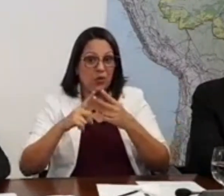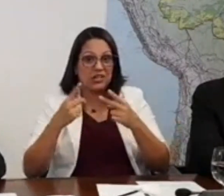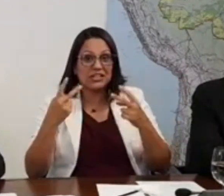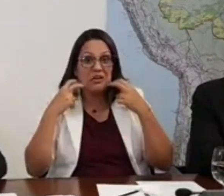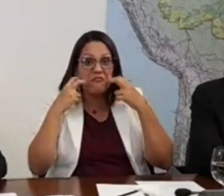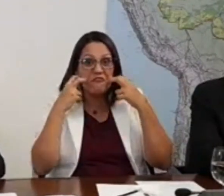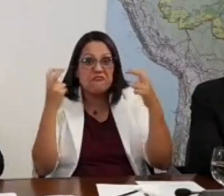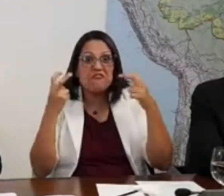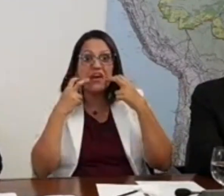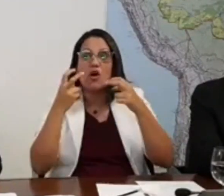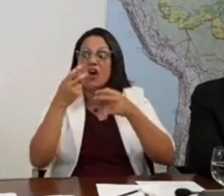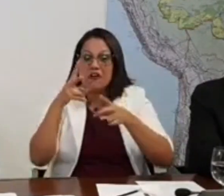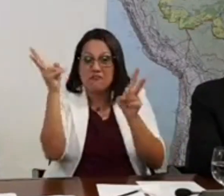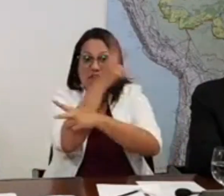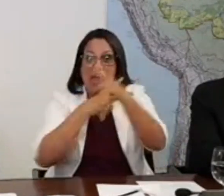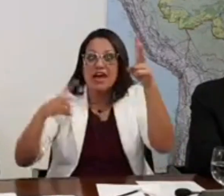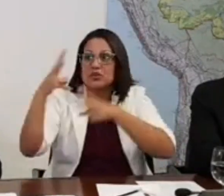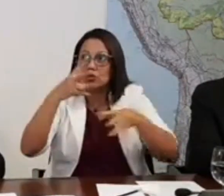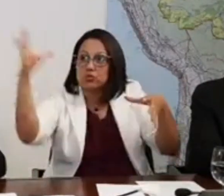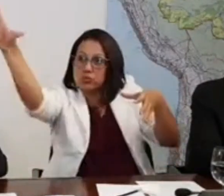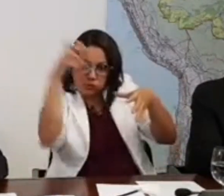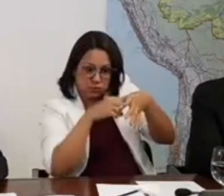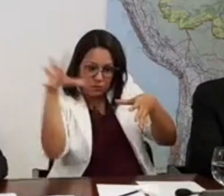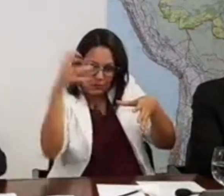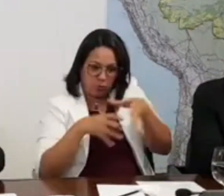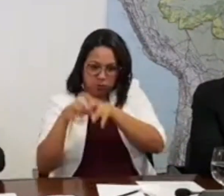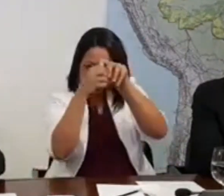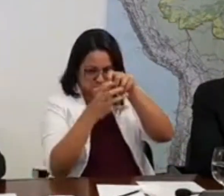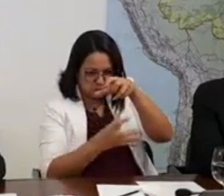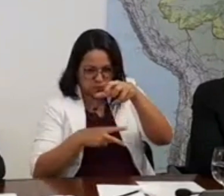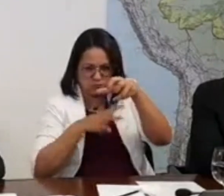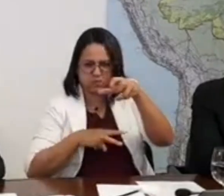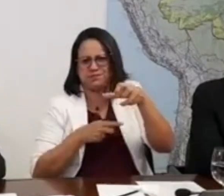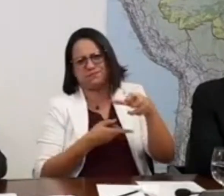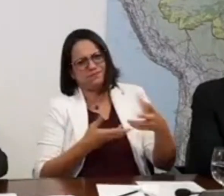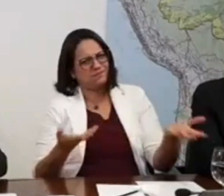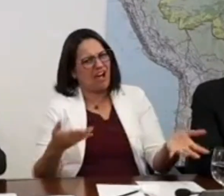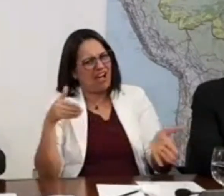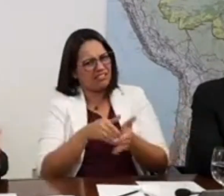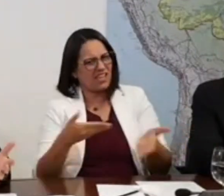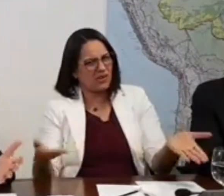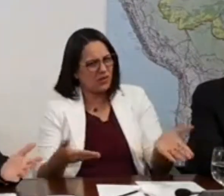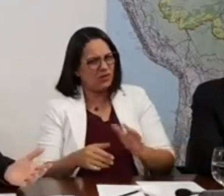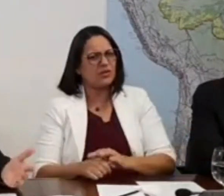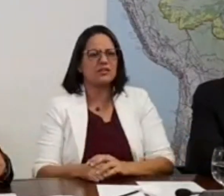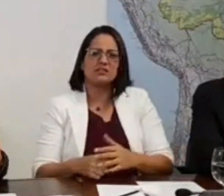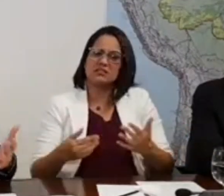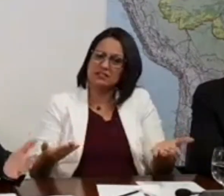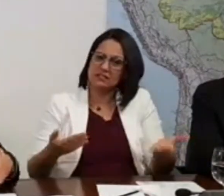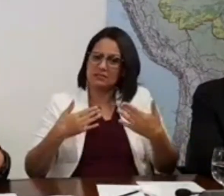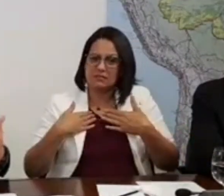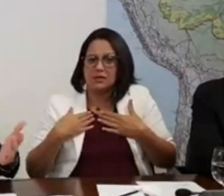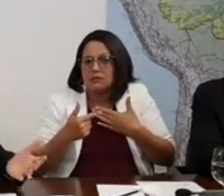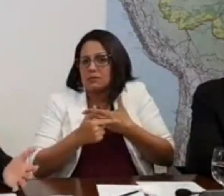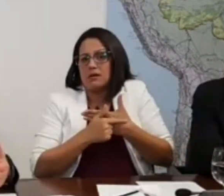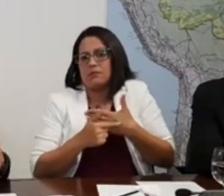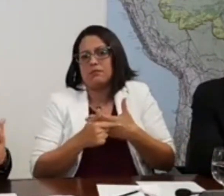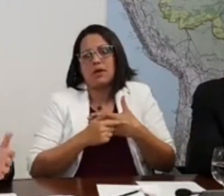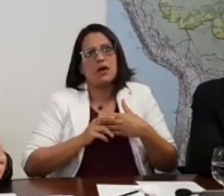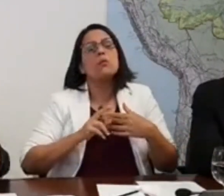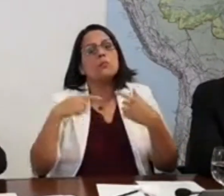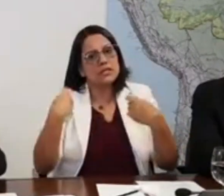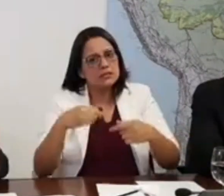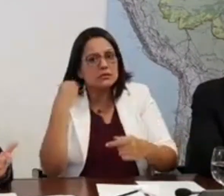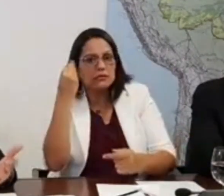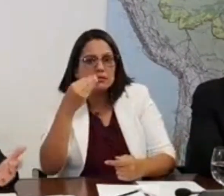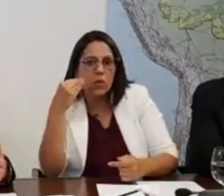vento até hoje. Então, o meu papel é do embaixador, muitas vezes, né? Tem que ter algum conhecimento, pode ser apenas cartão de visita, tudo